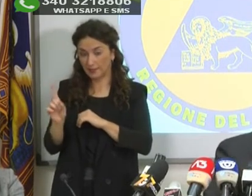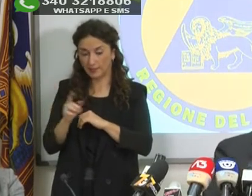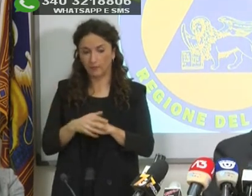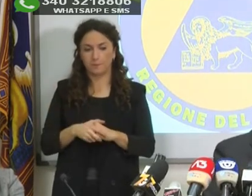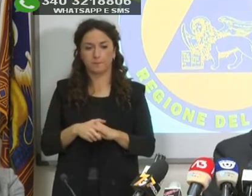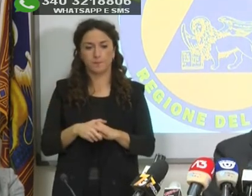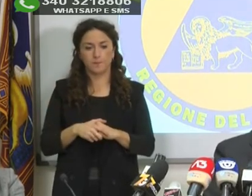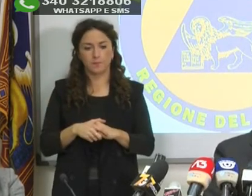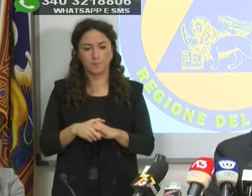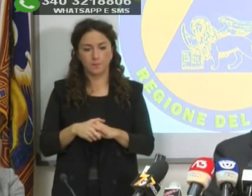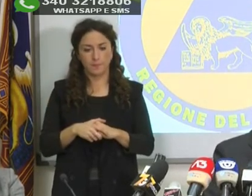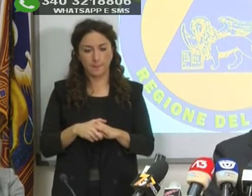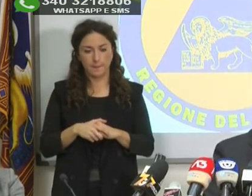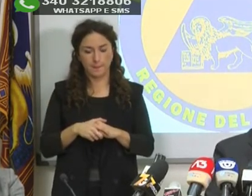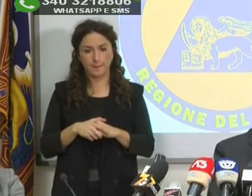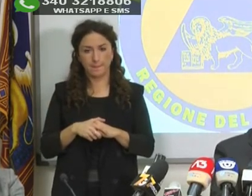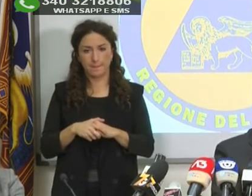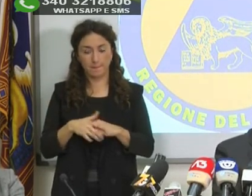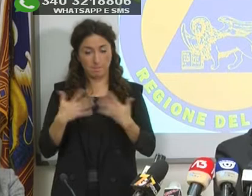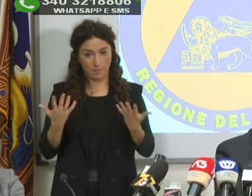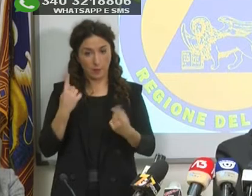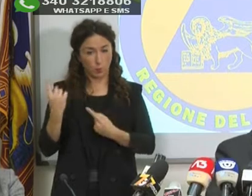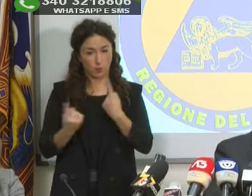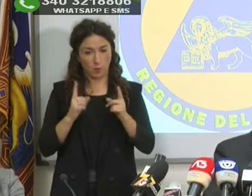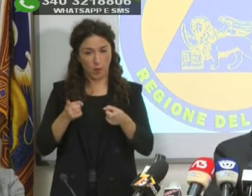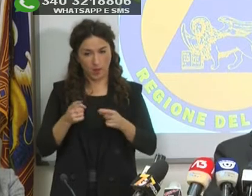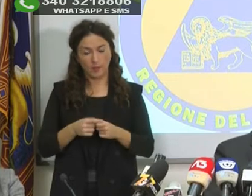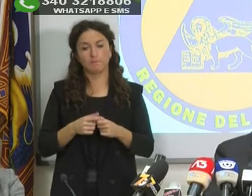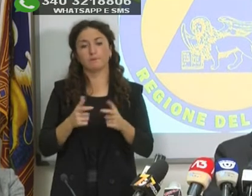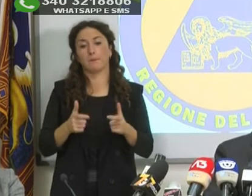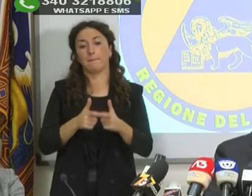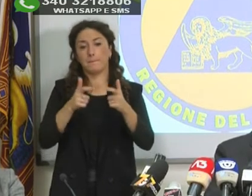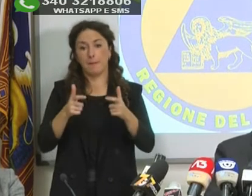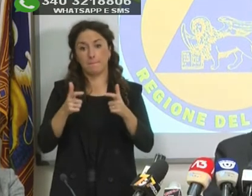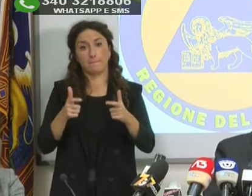noi registriamo è che siamo in una fase di crescita,